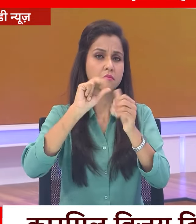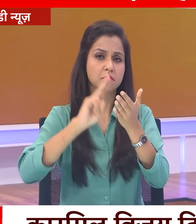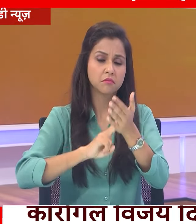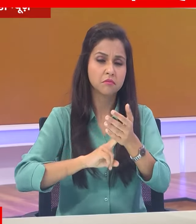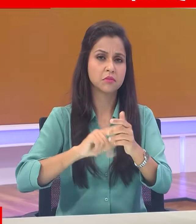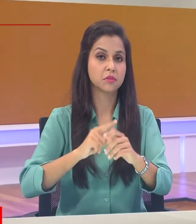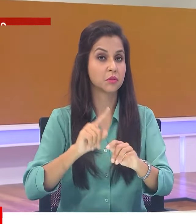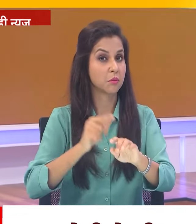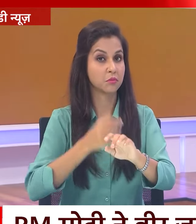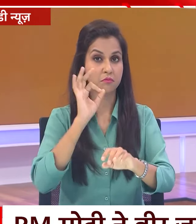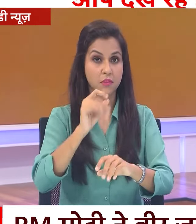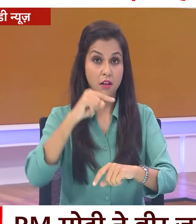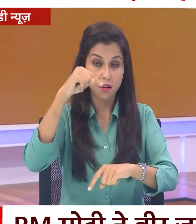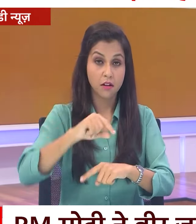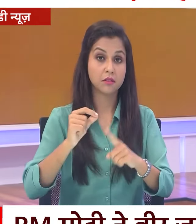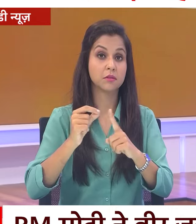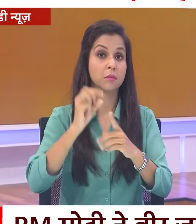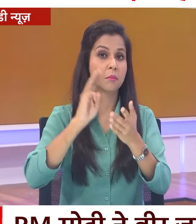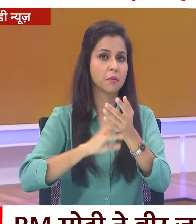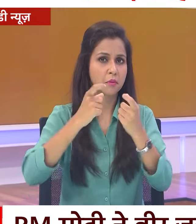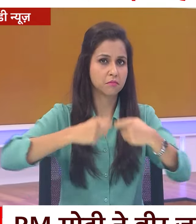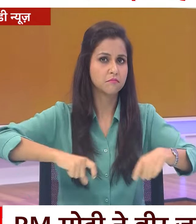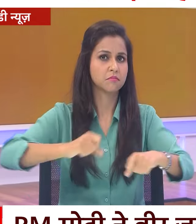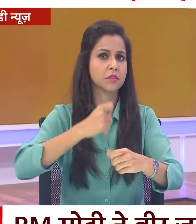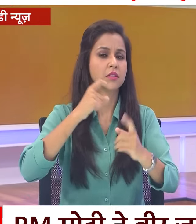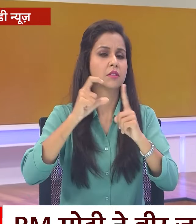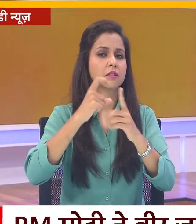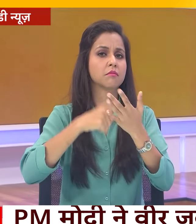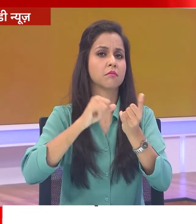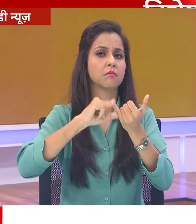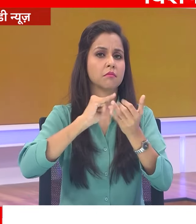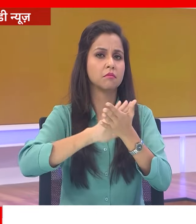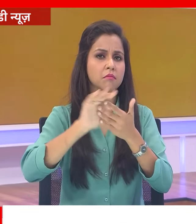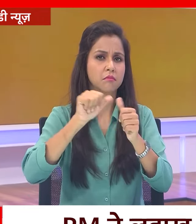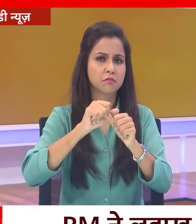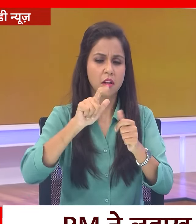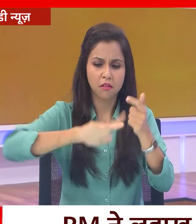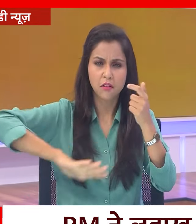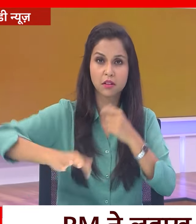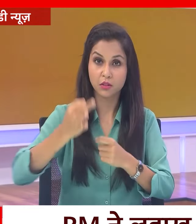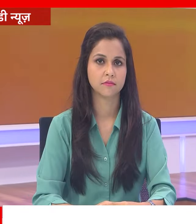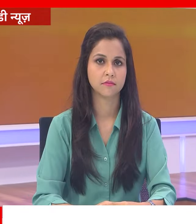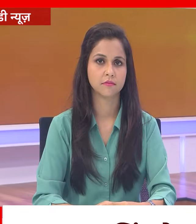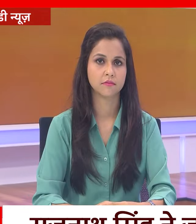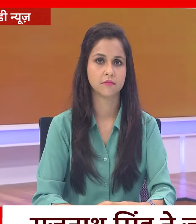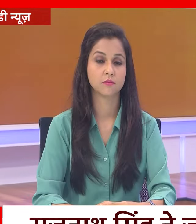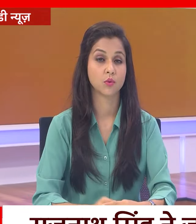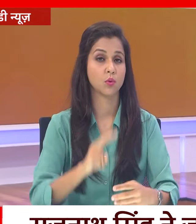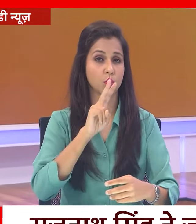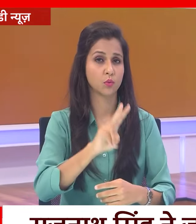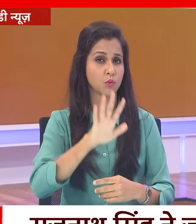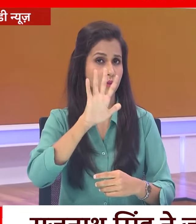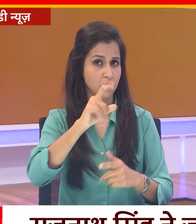ने आज करगिल वॉर मेमोरियल द्रास में लद्दाख को एक नायाब तोहफा दिया। और